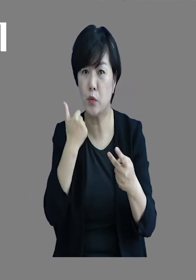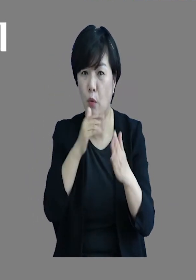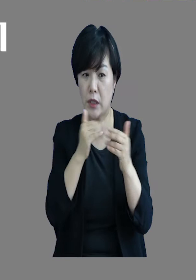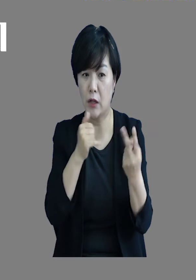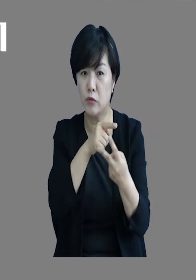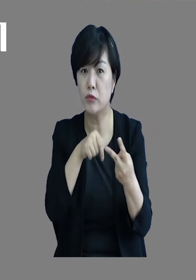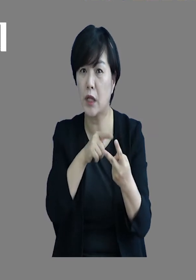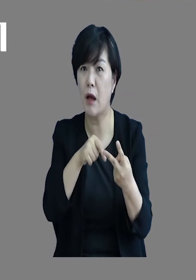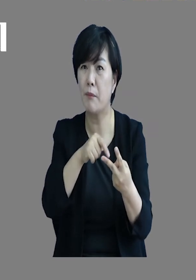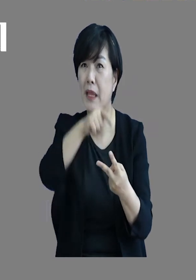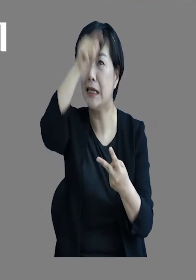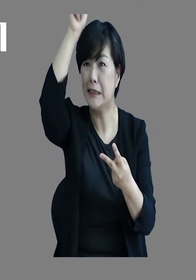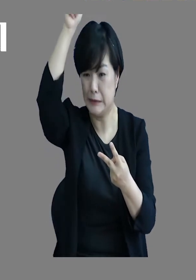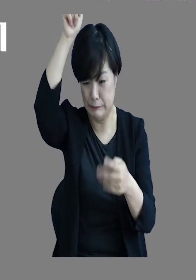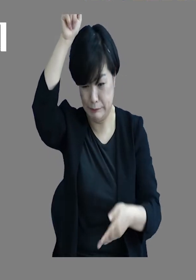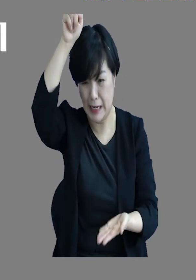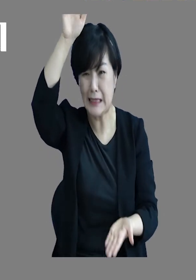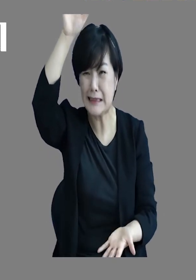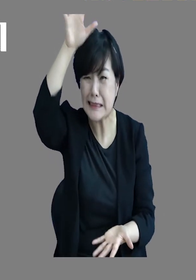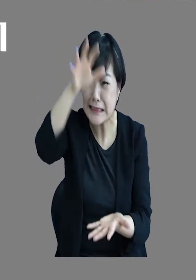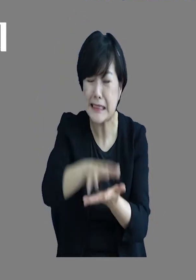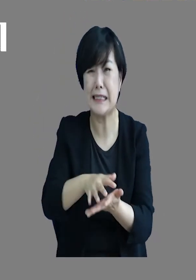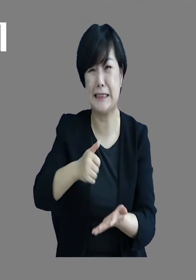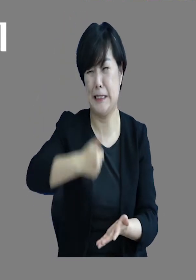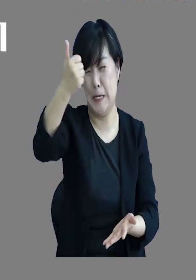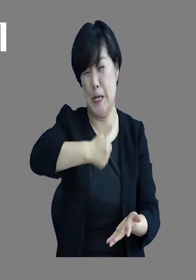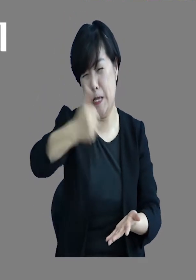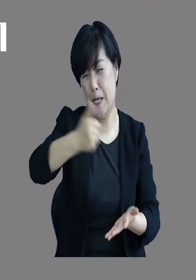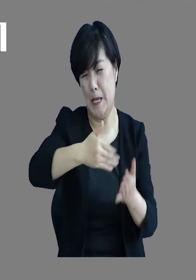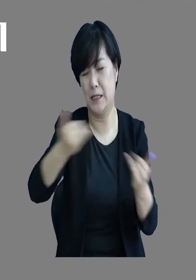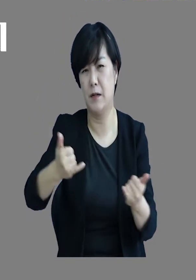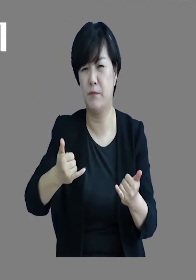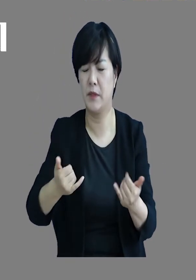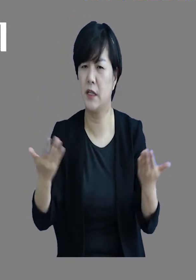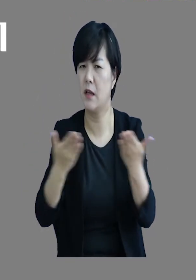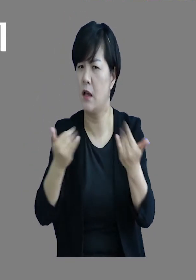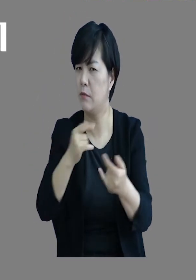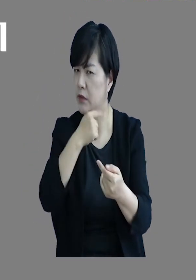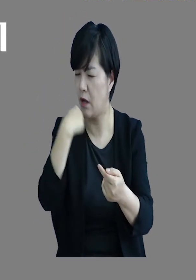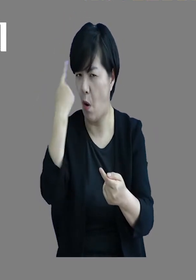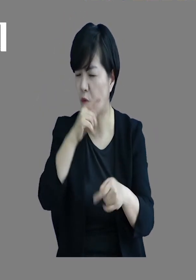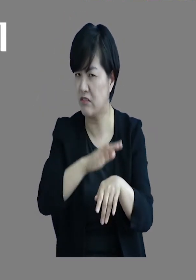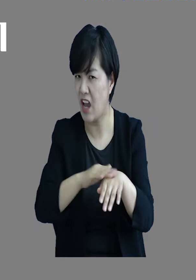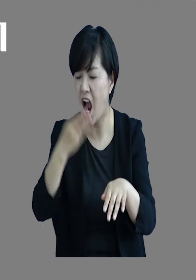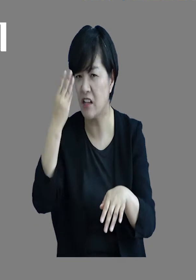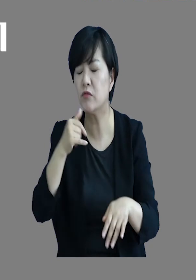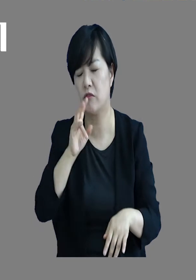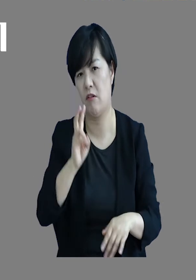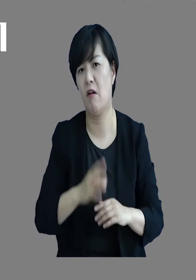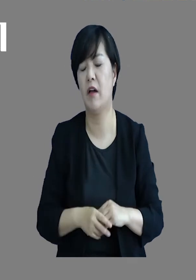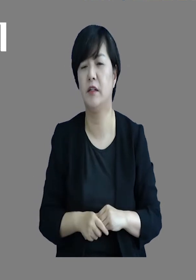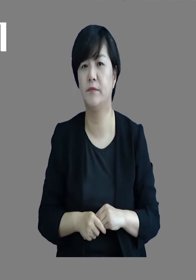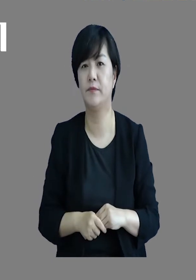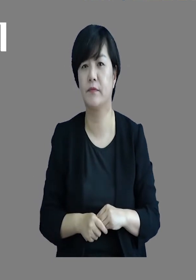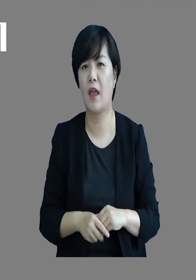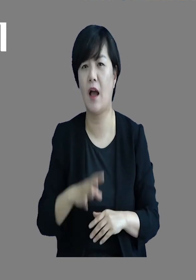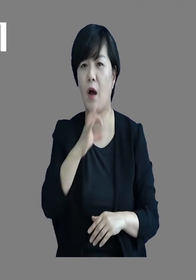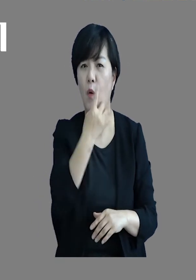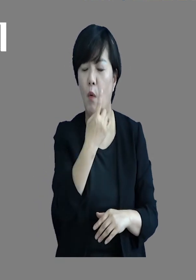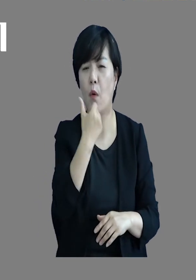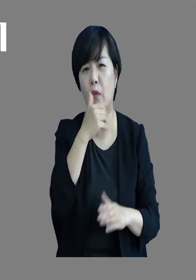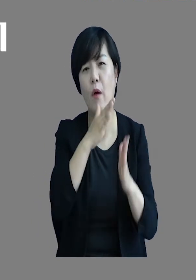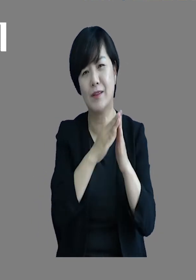병원을 전층을 유일하게 다니는 저희 두 사람이 제일 아마 직원들하고도 제일 많이 알 거예요. 아이고